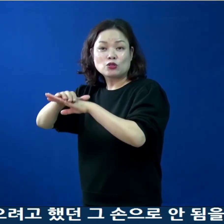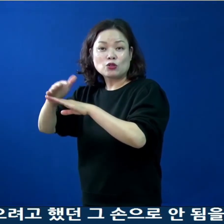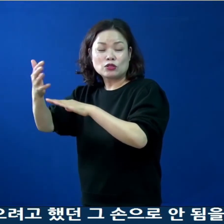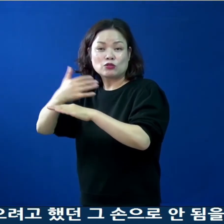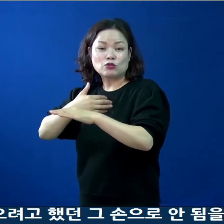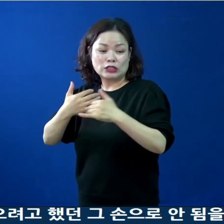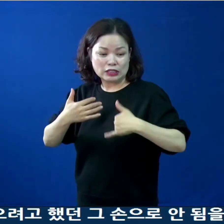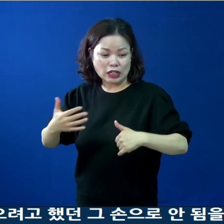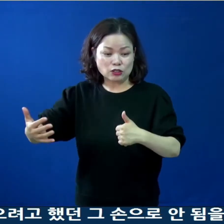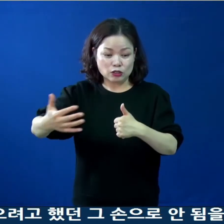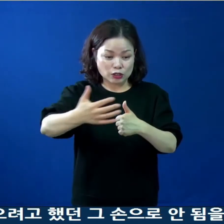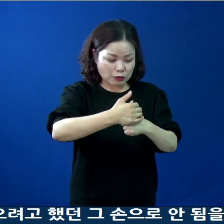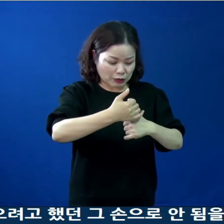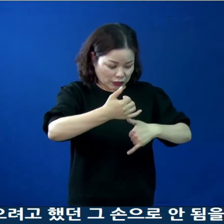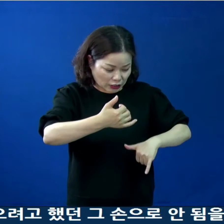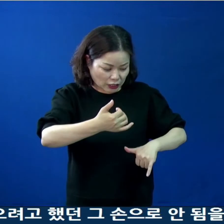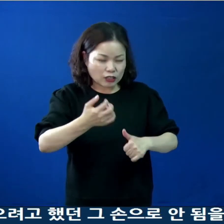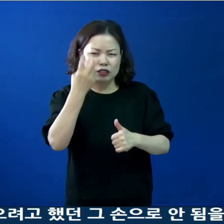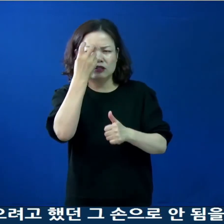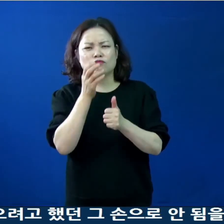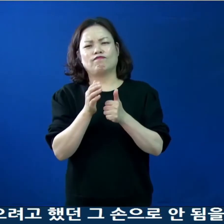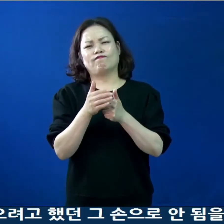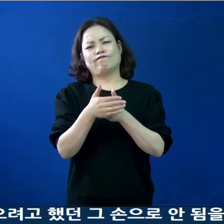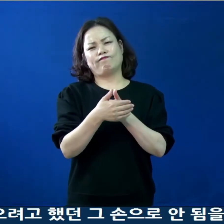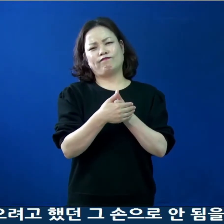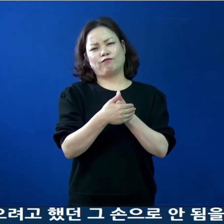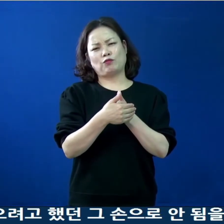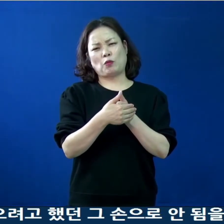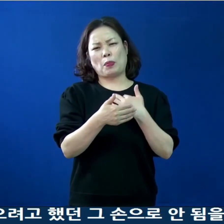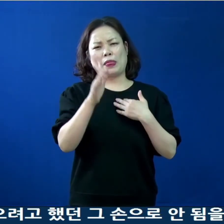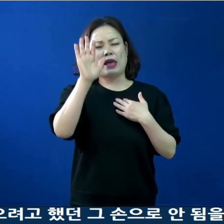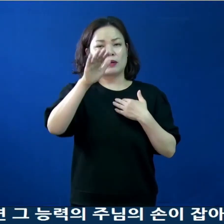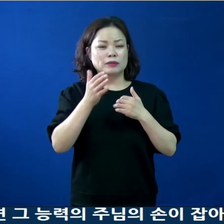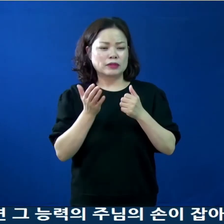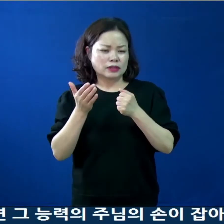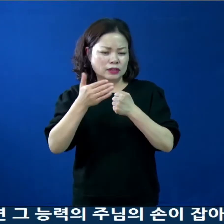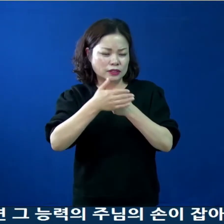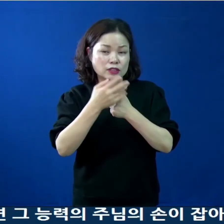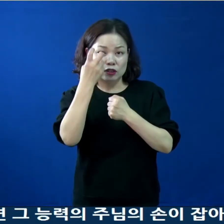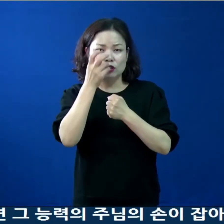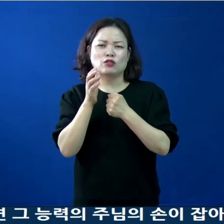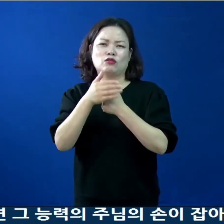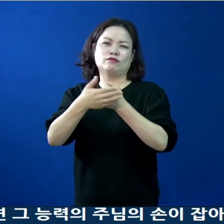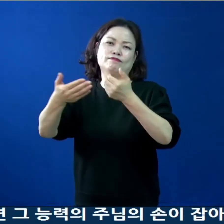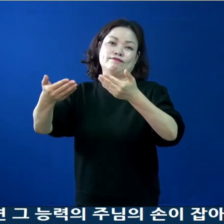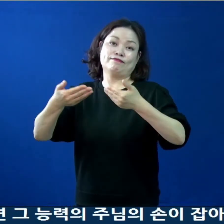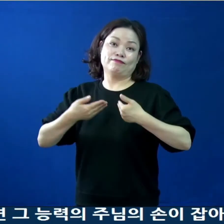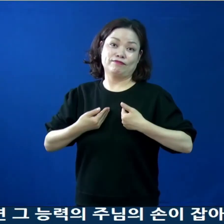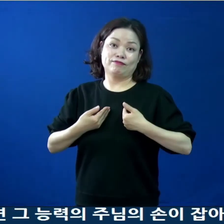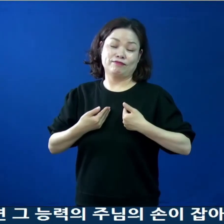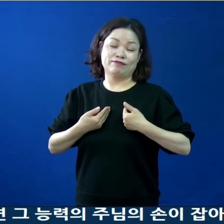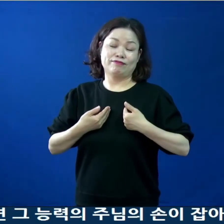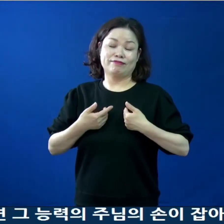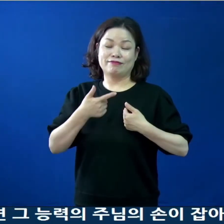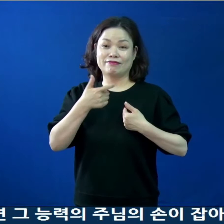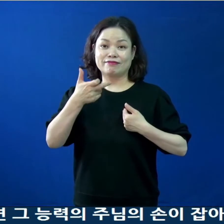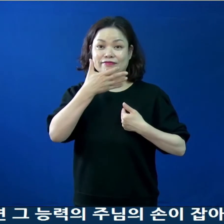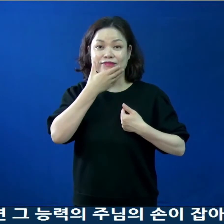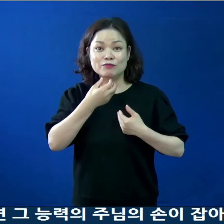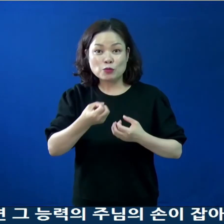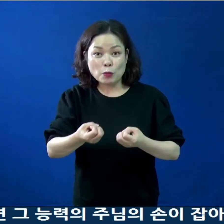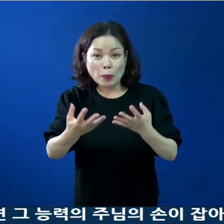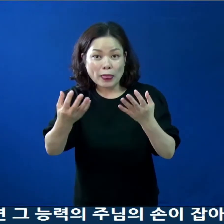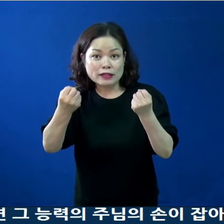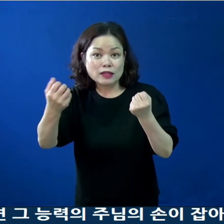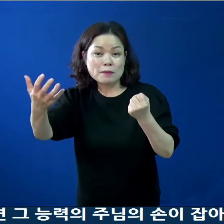잡으시고 내 아들, 딸 잡으실 뿐 아니라 내 건강, 내 앞길, 그 주님이 잡아주신다고요. 이게 얼마나 큰 복입니까? 새